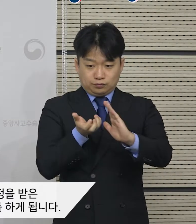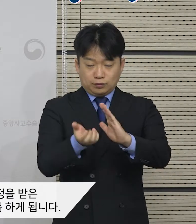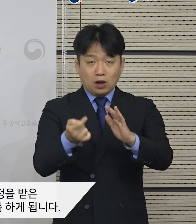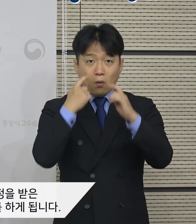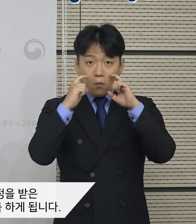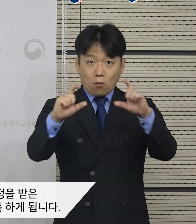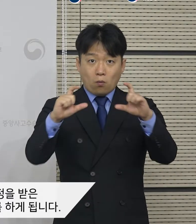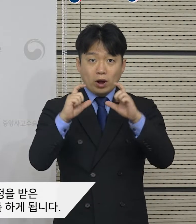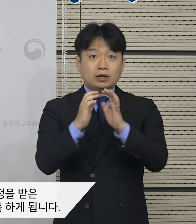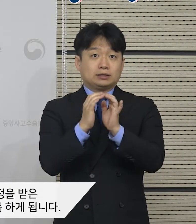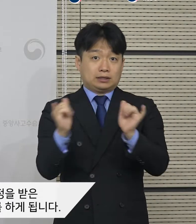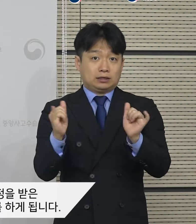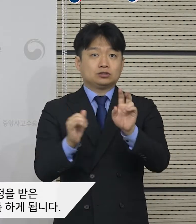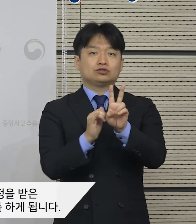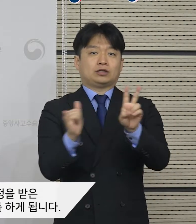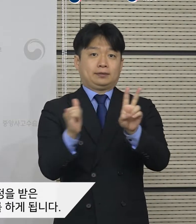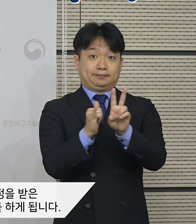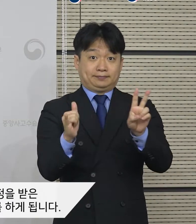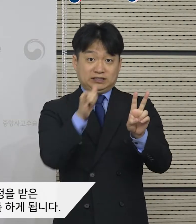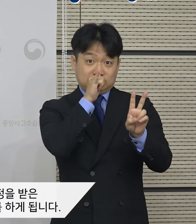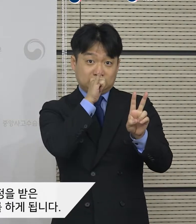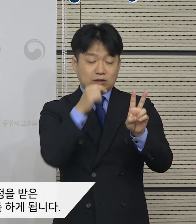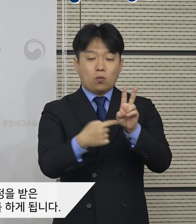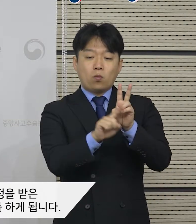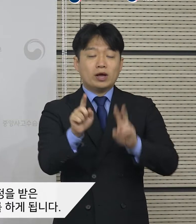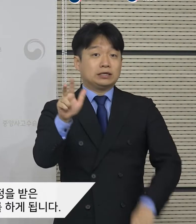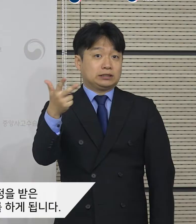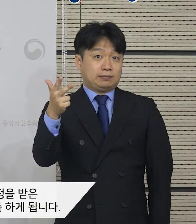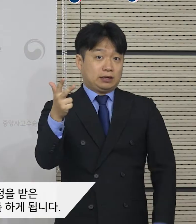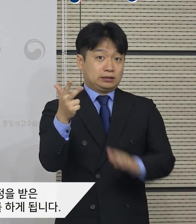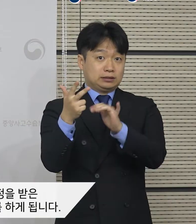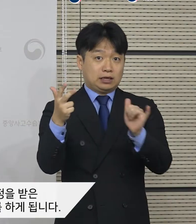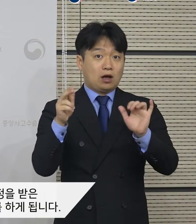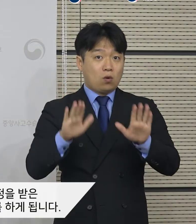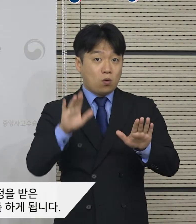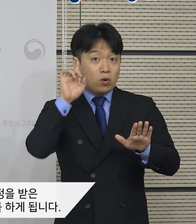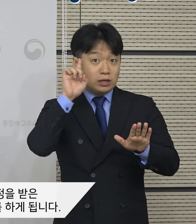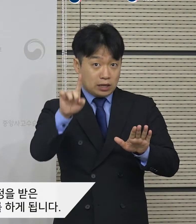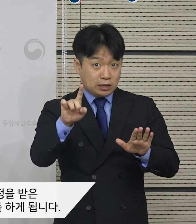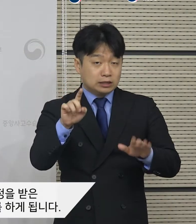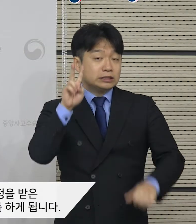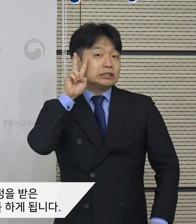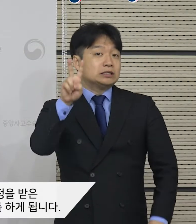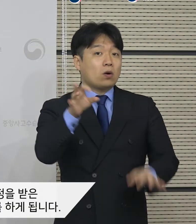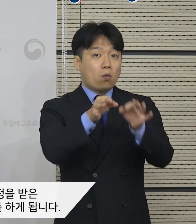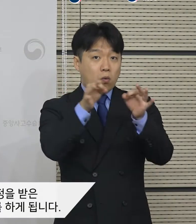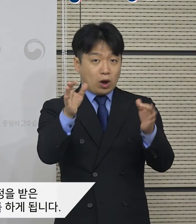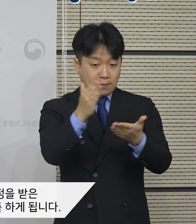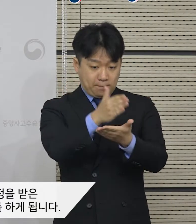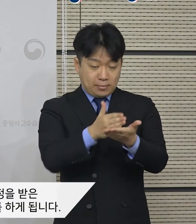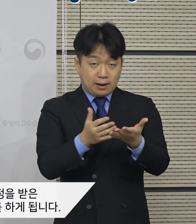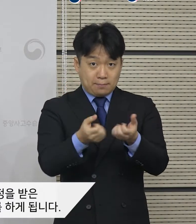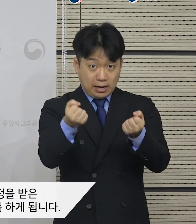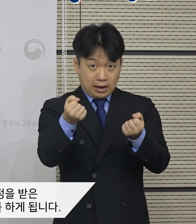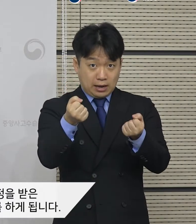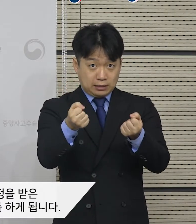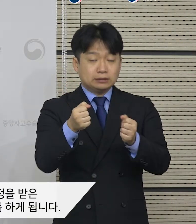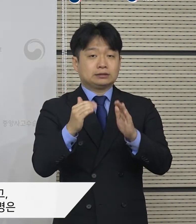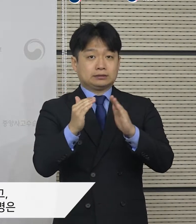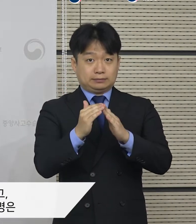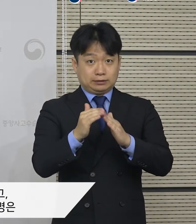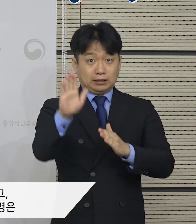확진 판정을 받은 2명을 제외한 700명은 오늘과 내일 이틀에 걸쳐 퇴소를 하게